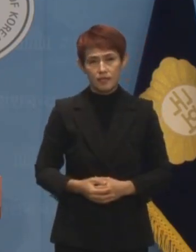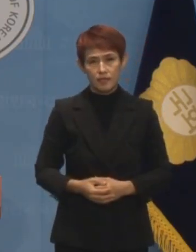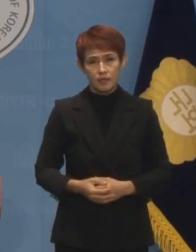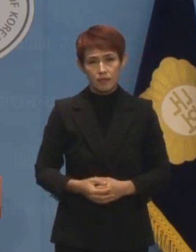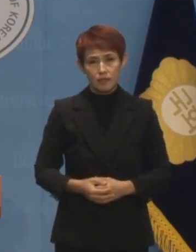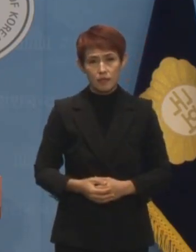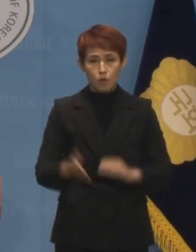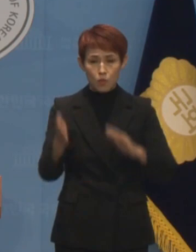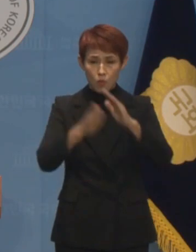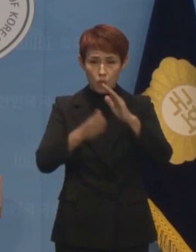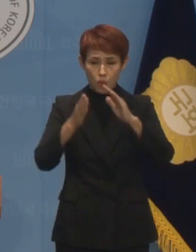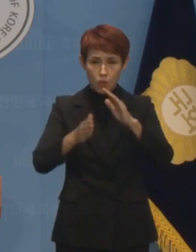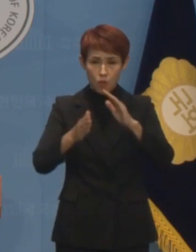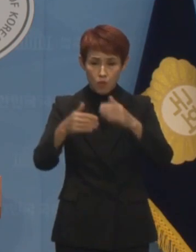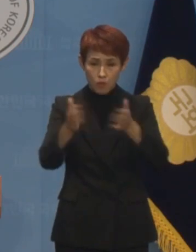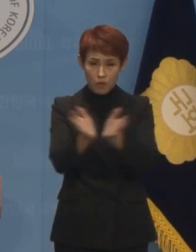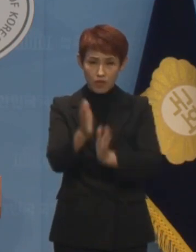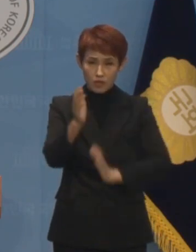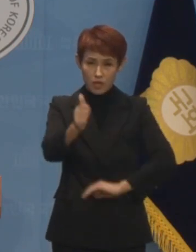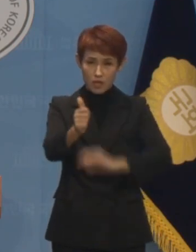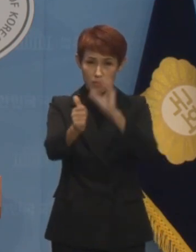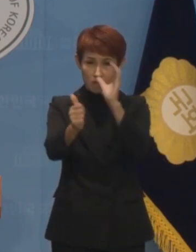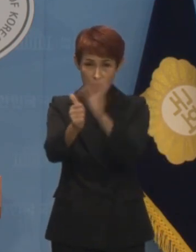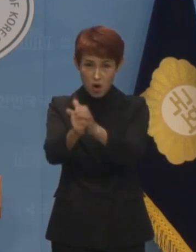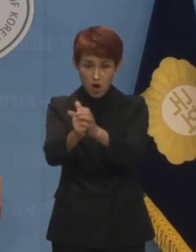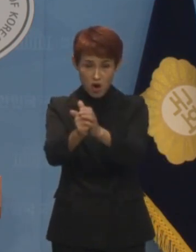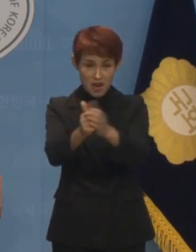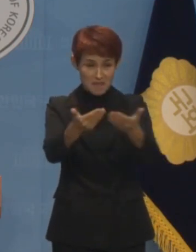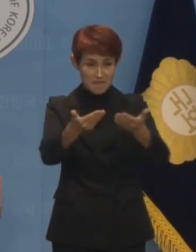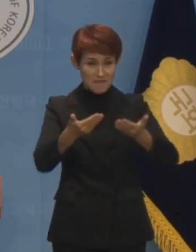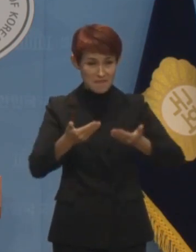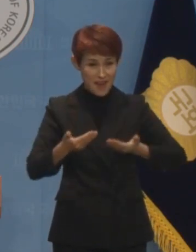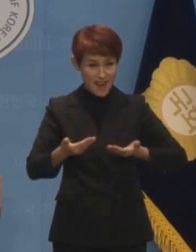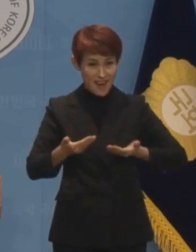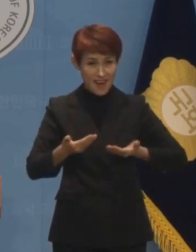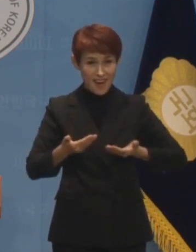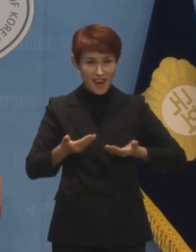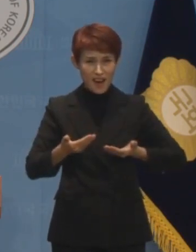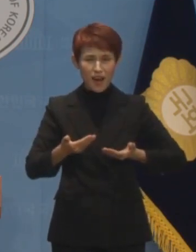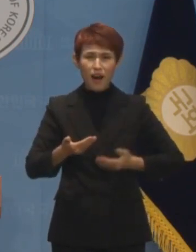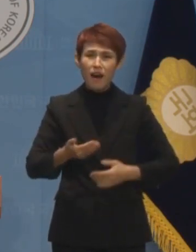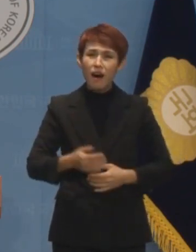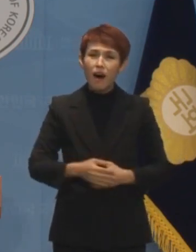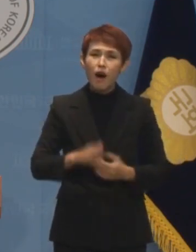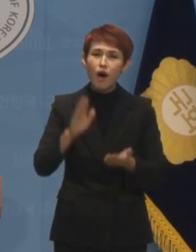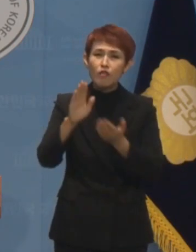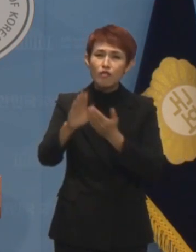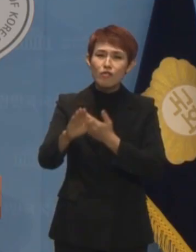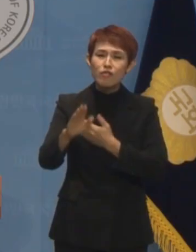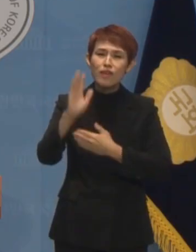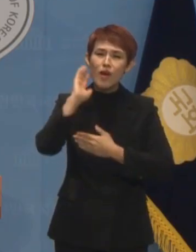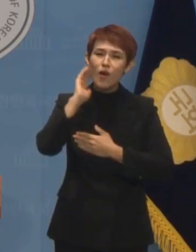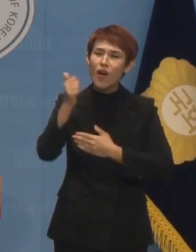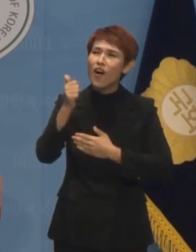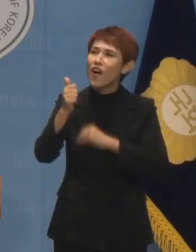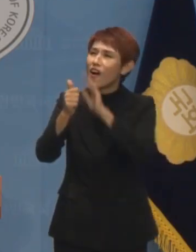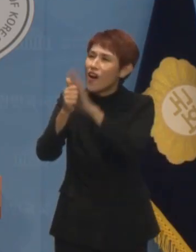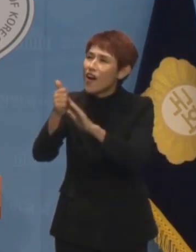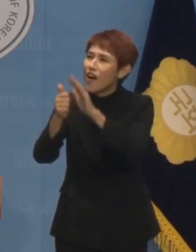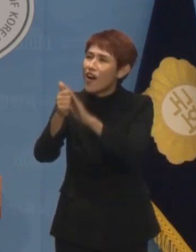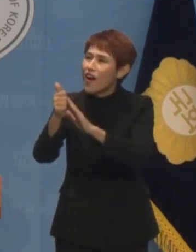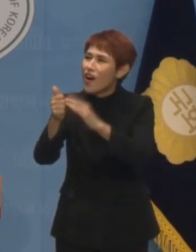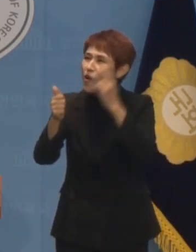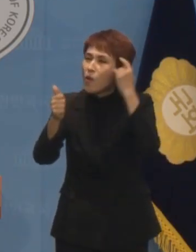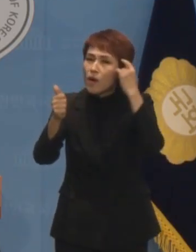왜 공공기관장이 임명만 받으면 모두가 해바라기 신세가 되는지 참